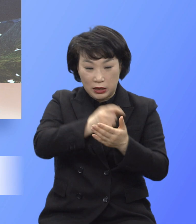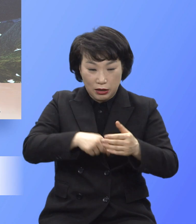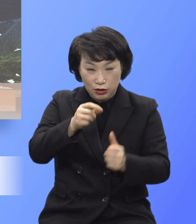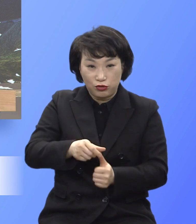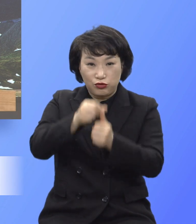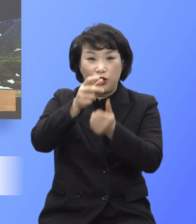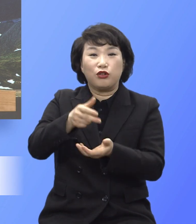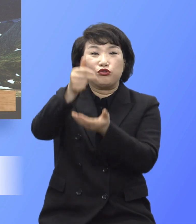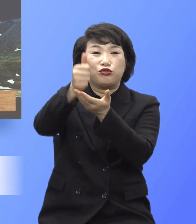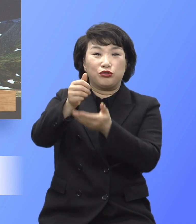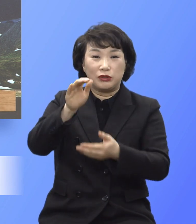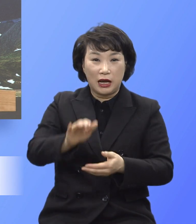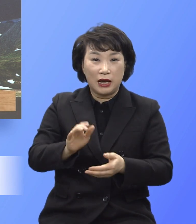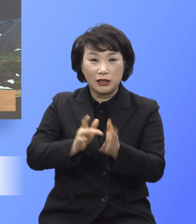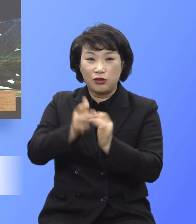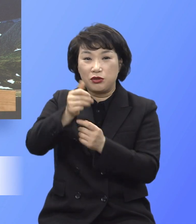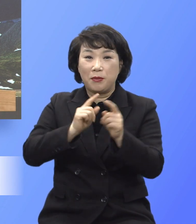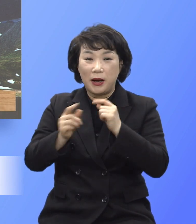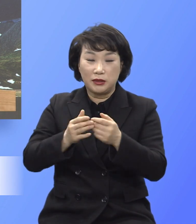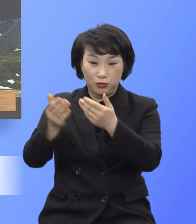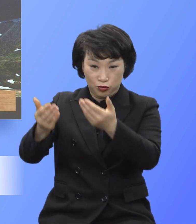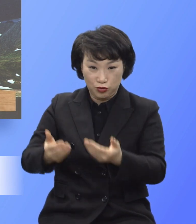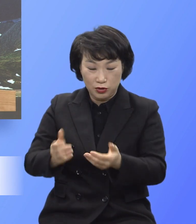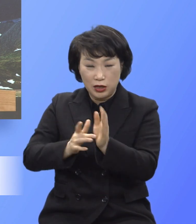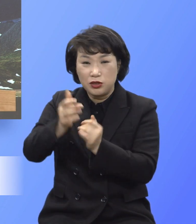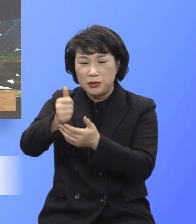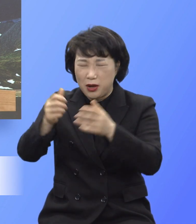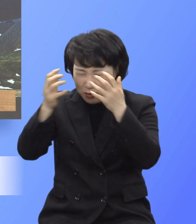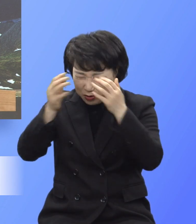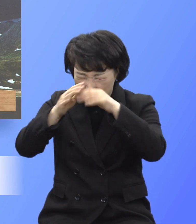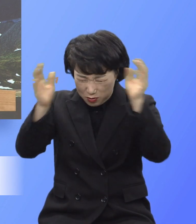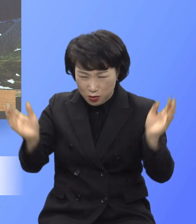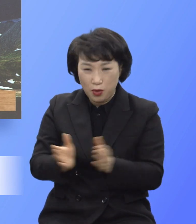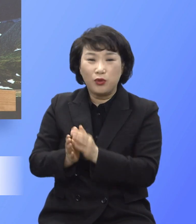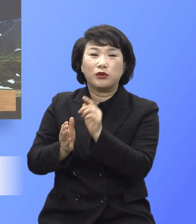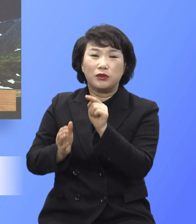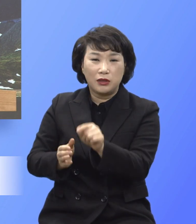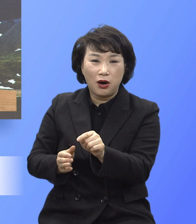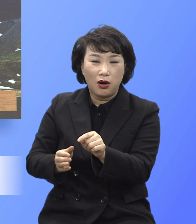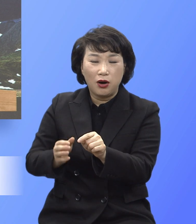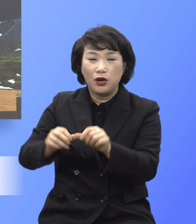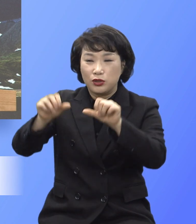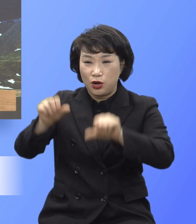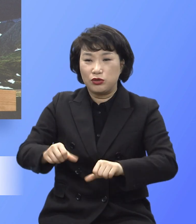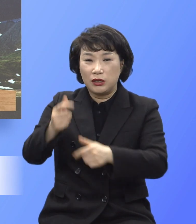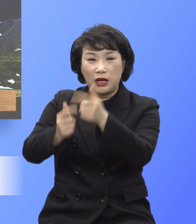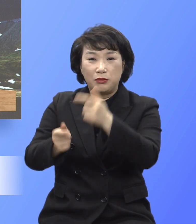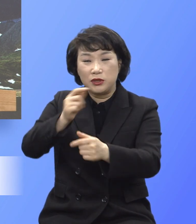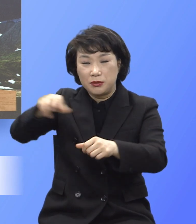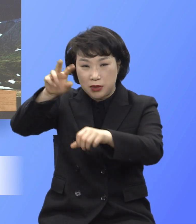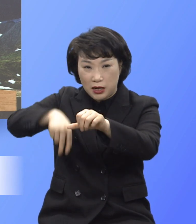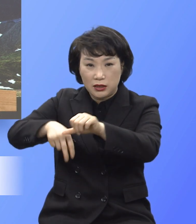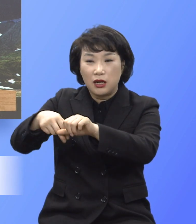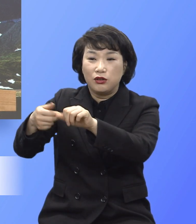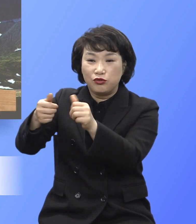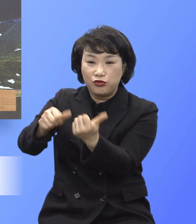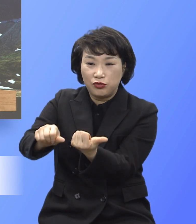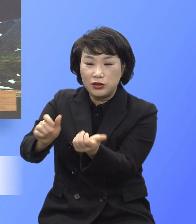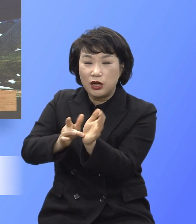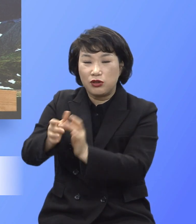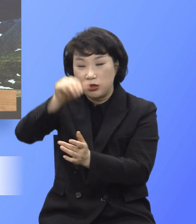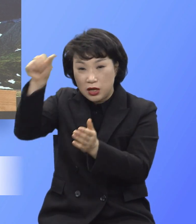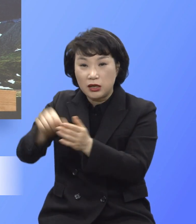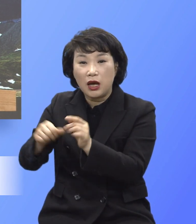자이심이니라. 예수께서 하신 말씀과 그가 당하신 온갖 고난과 저주의 나무 십자가에서 죽으신 그의